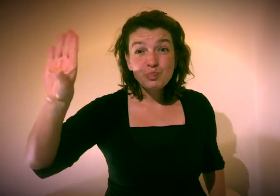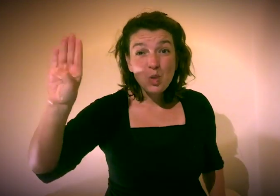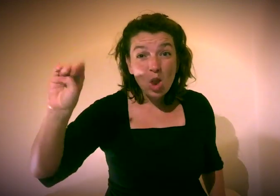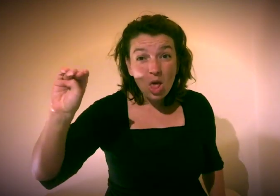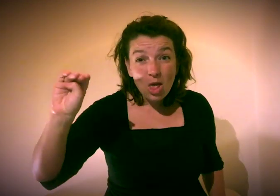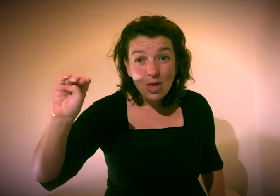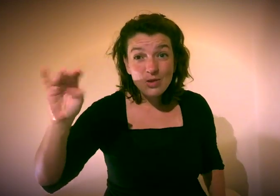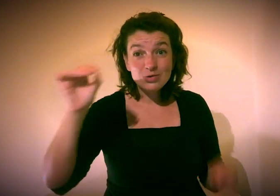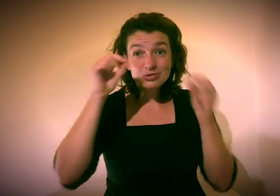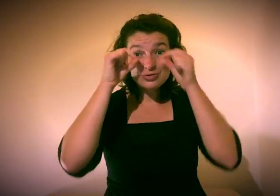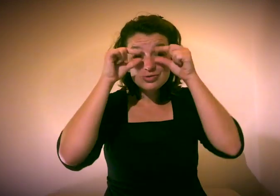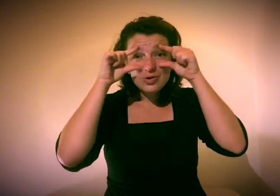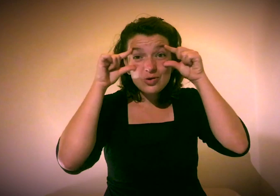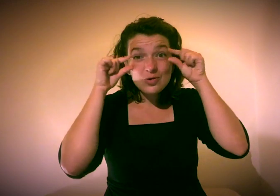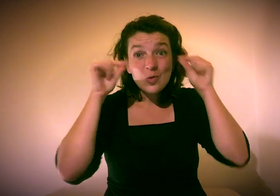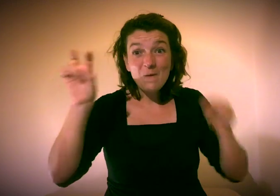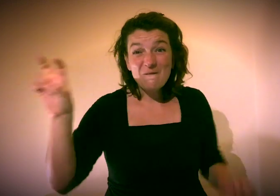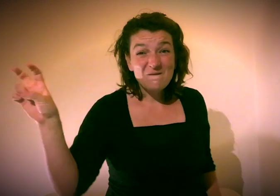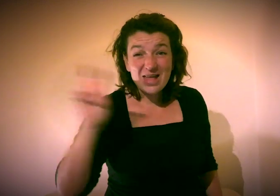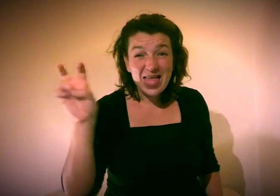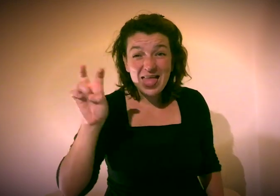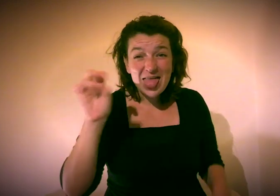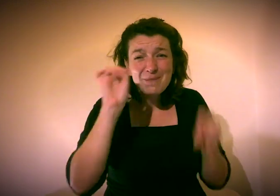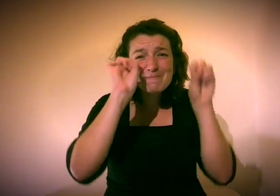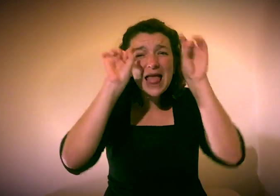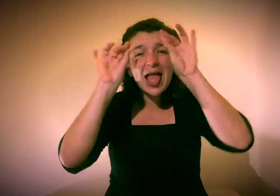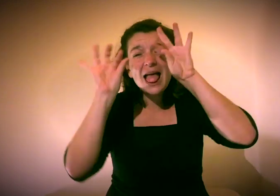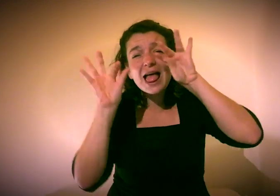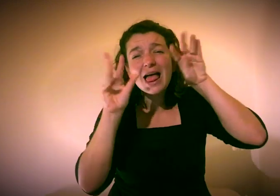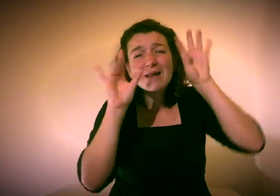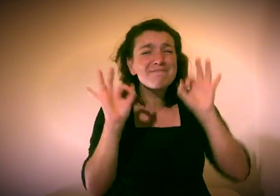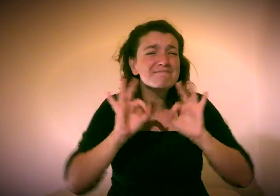verts brillants comme des pierres précieuses.